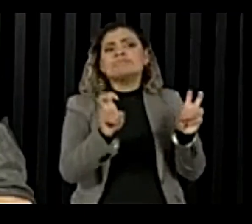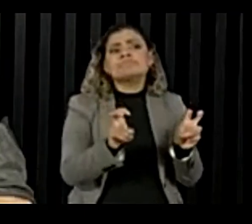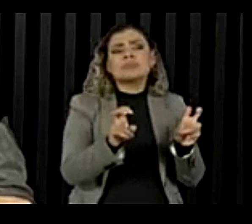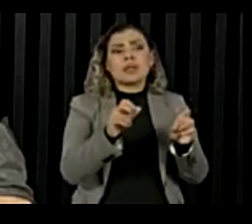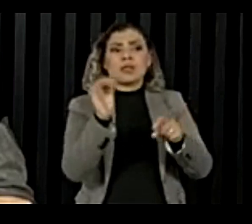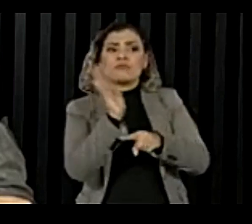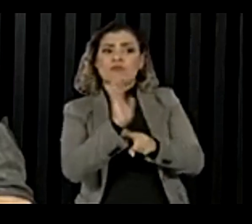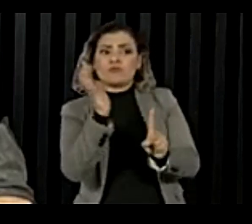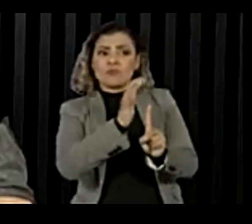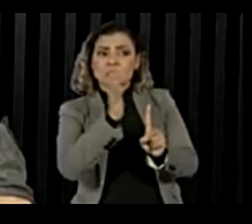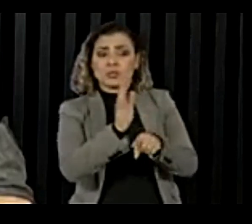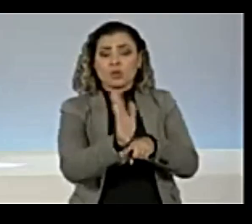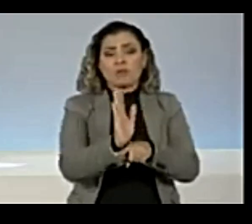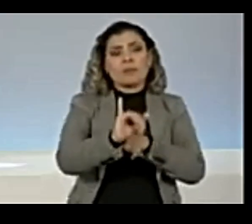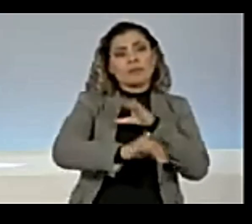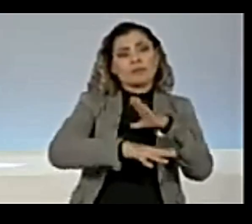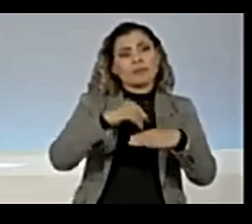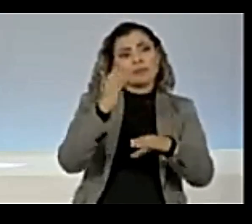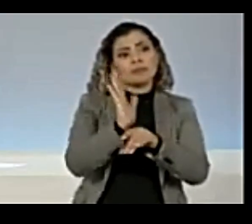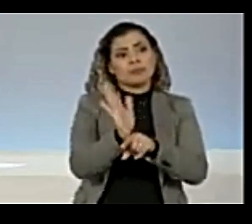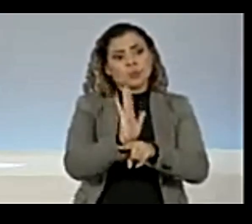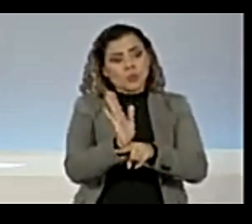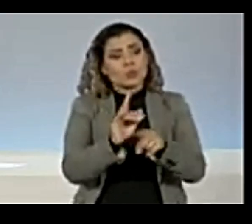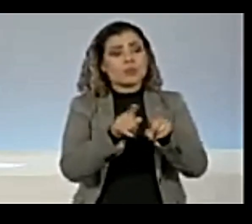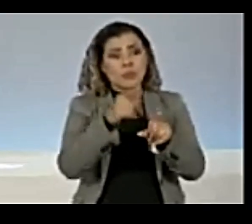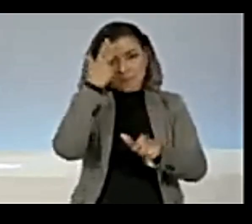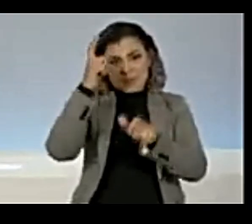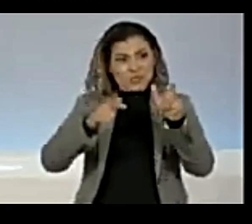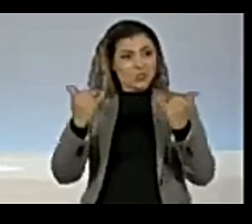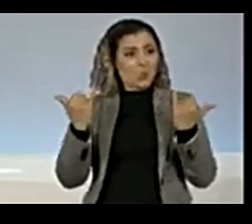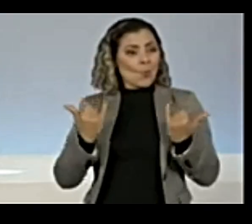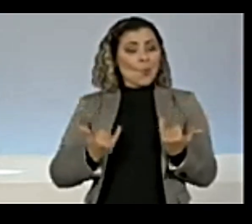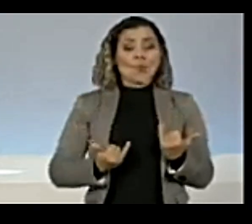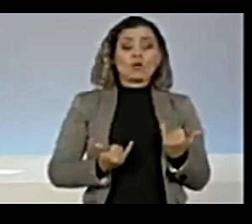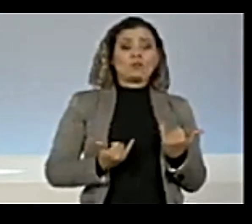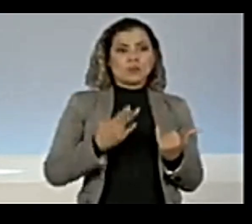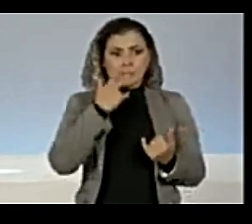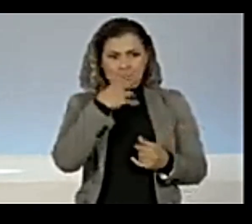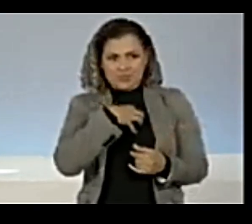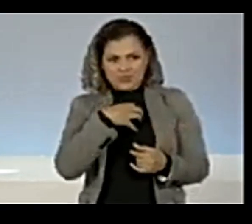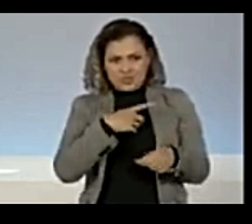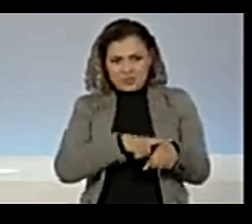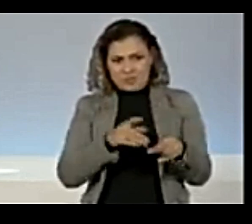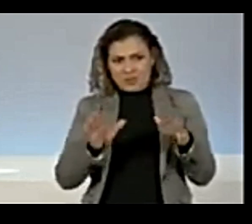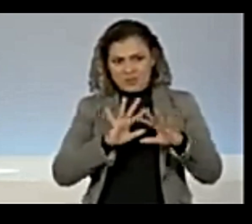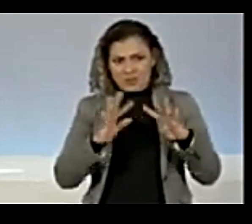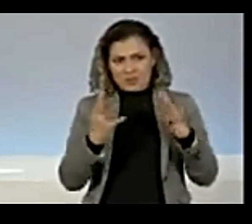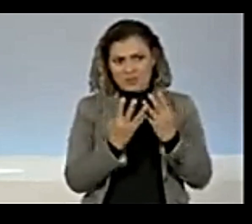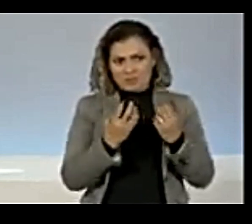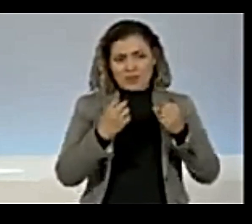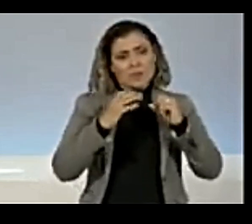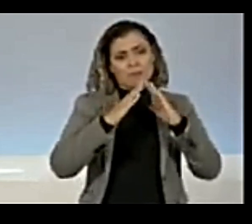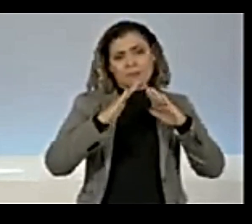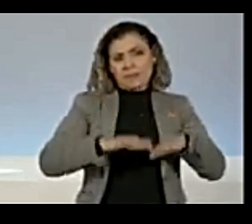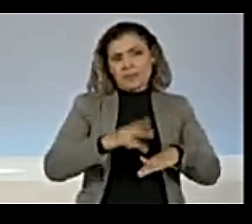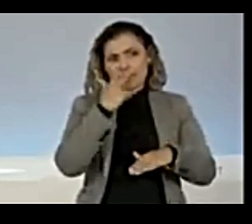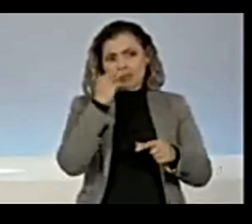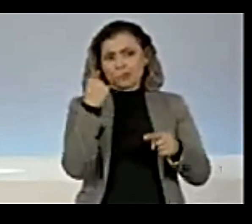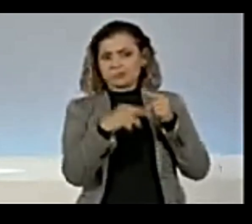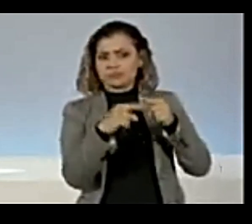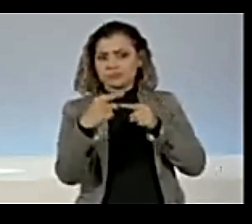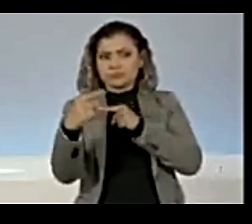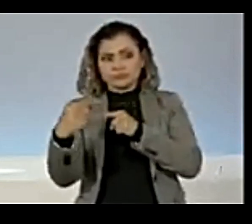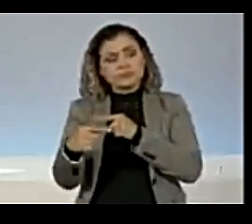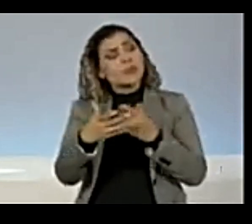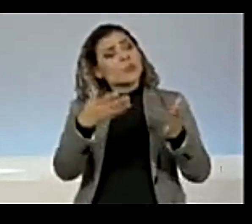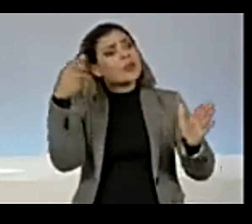uma influenciadora fitness tendo um comportamento não muito adequado para esse momento de pandemia. Eu queria te